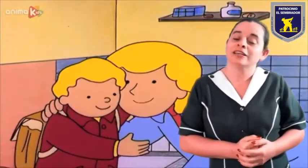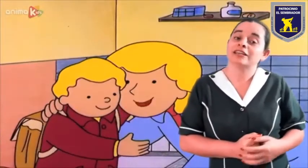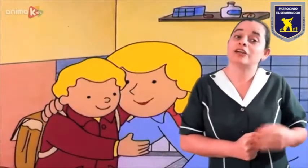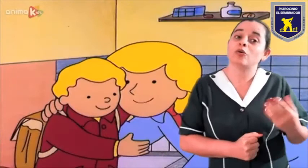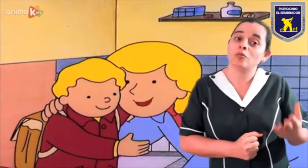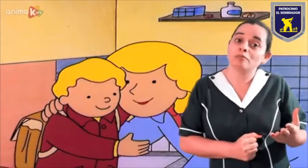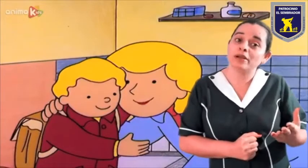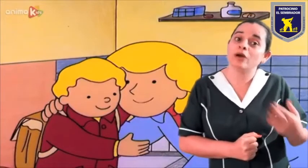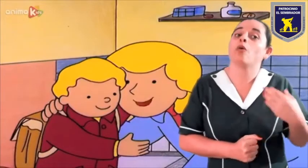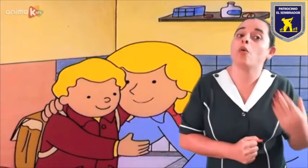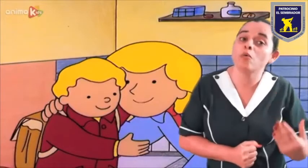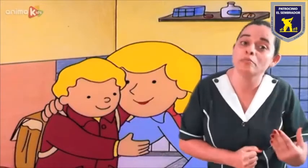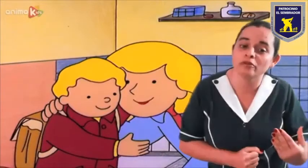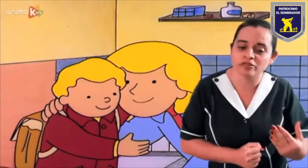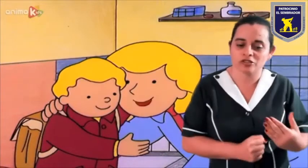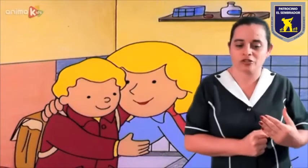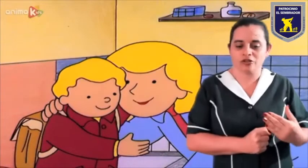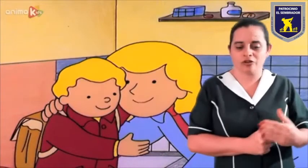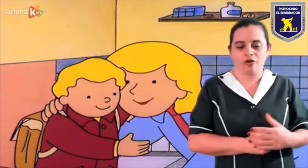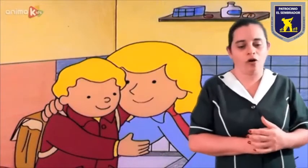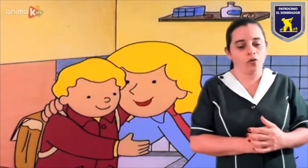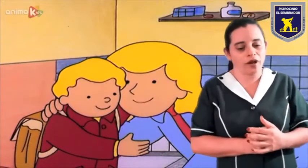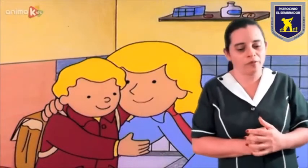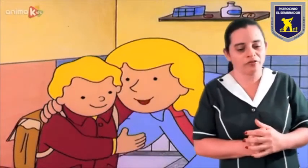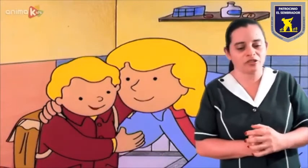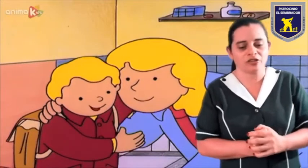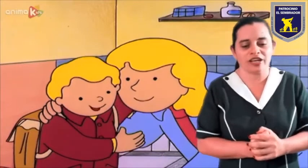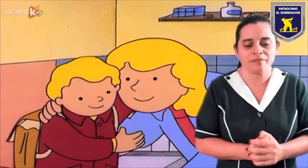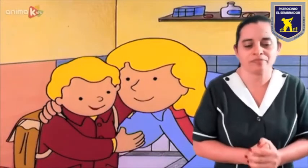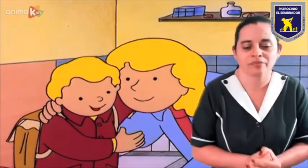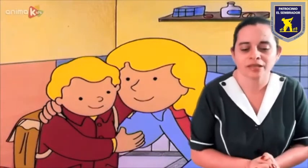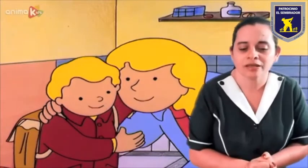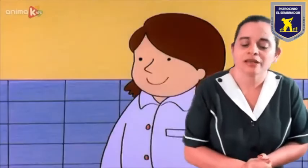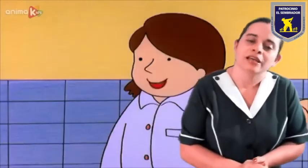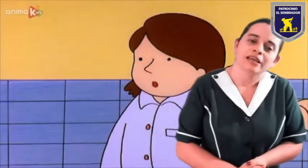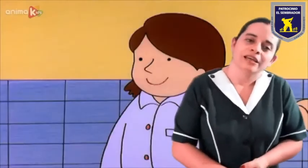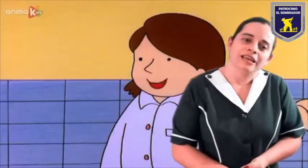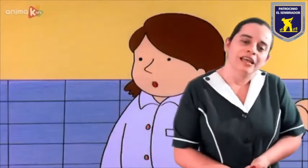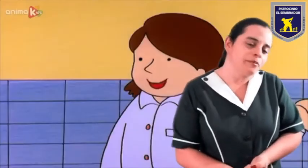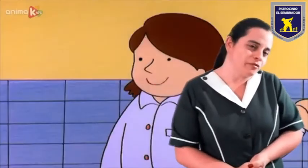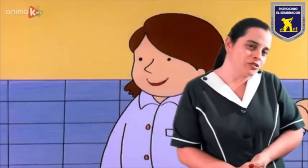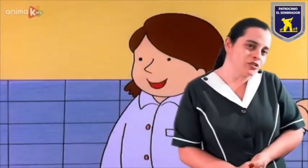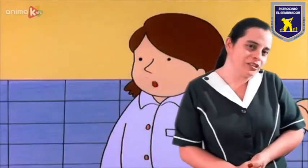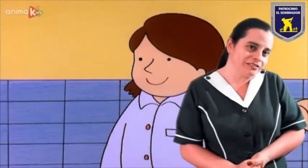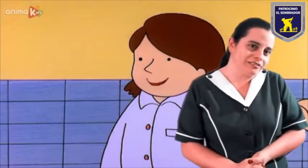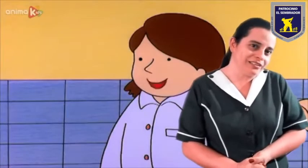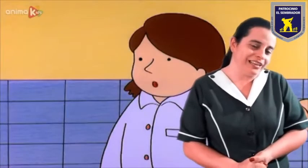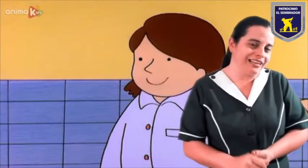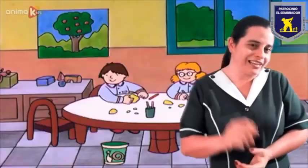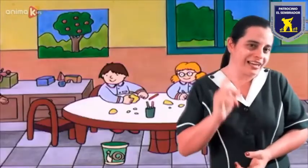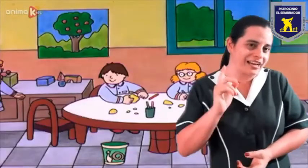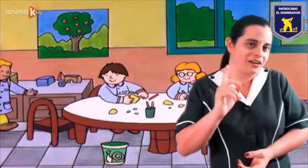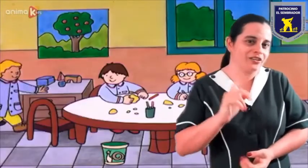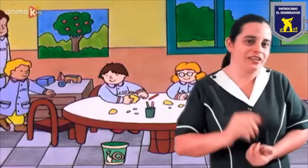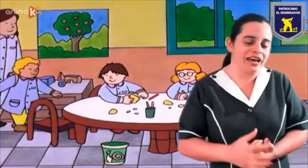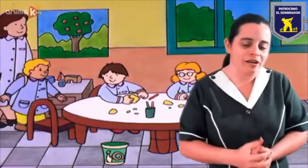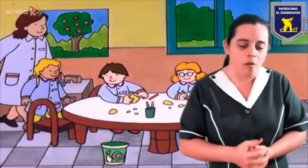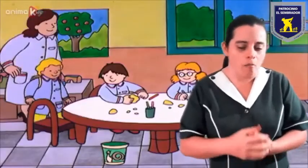juntos que cumple un profesor o una profesora. El profesor es el